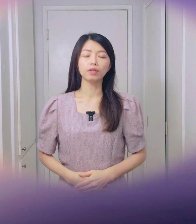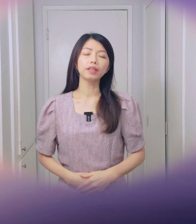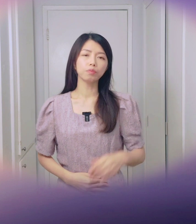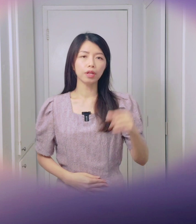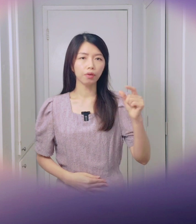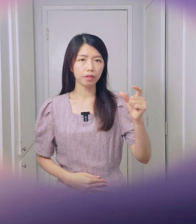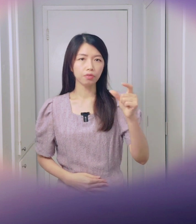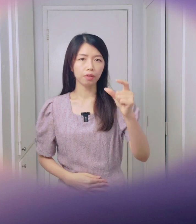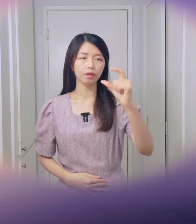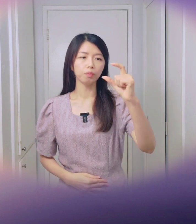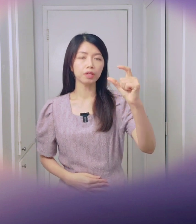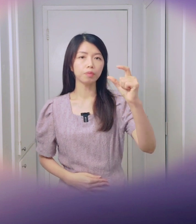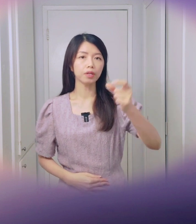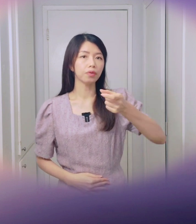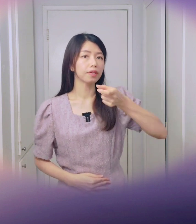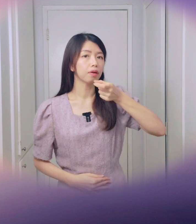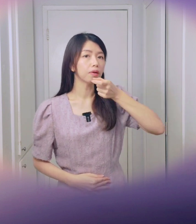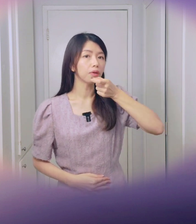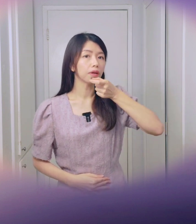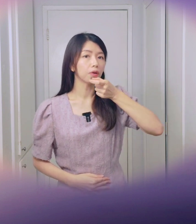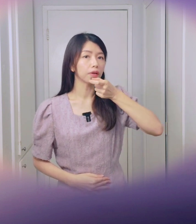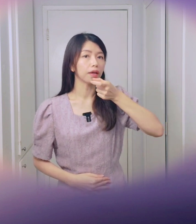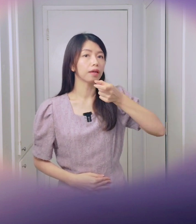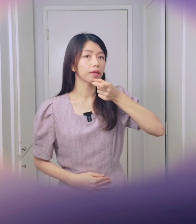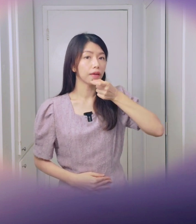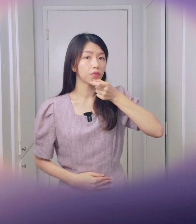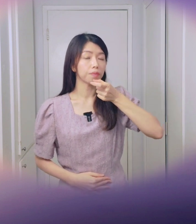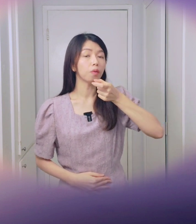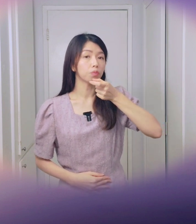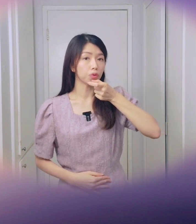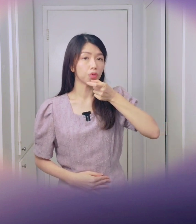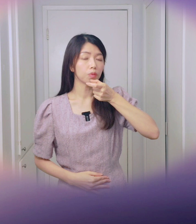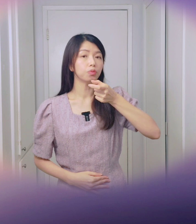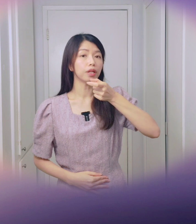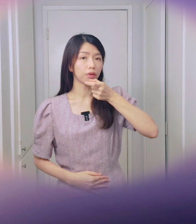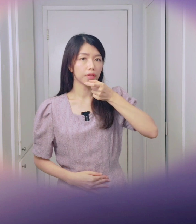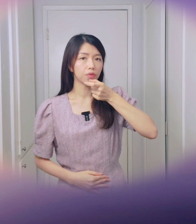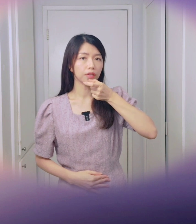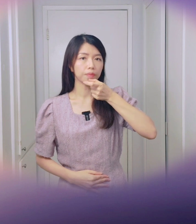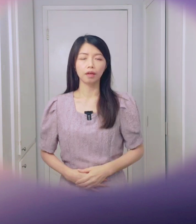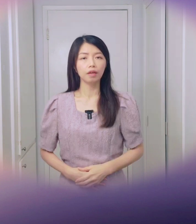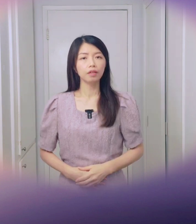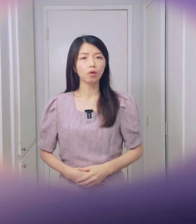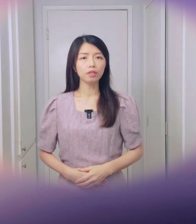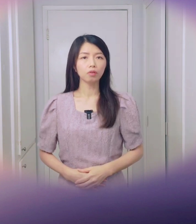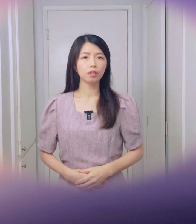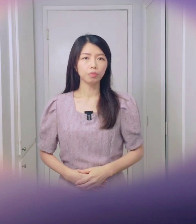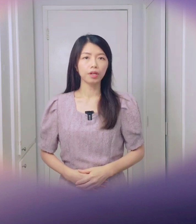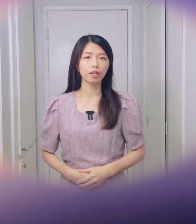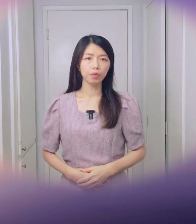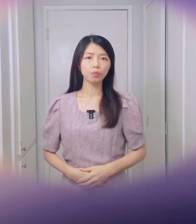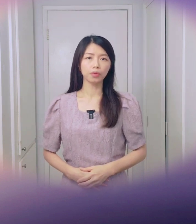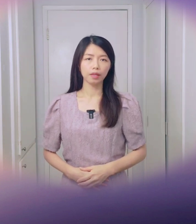물은 일단 물이라고 하는 뜻의 수어는 엄지검지를 이용해서 턱에 이렇게 대주시면 물이라고 하는 뜻의 수어가 됩니다.